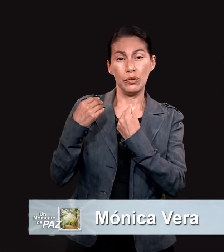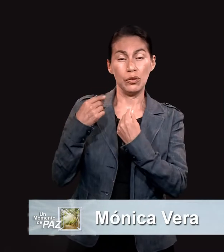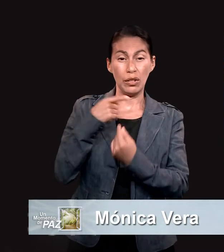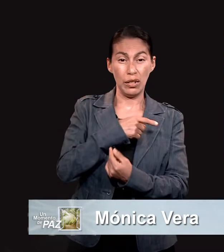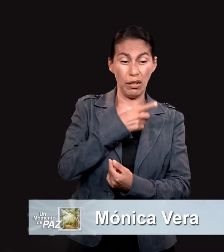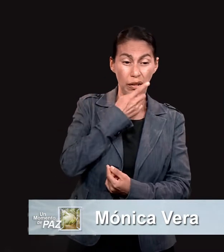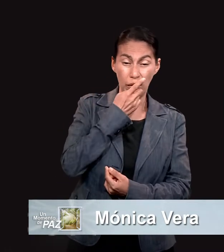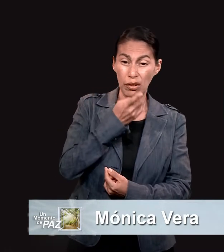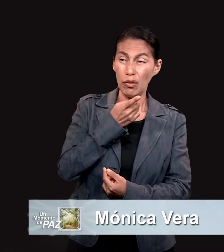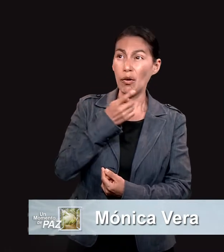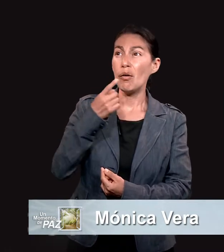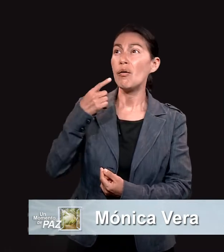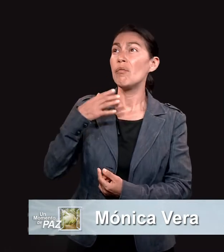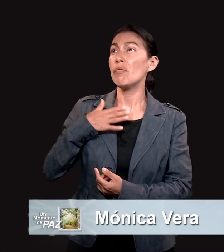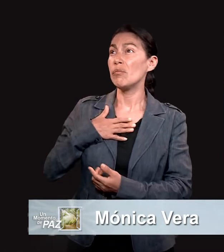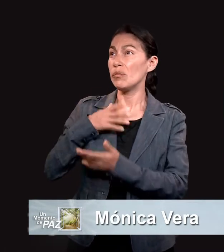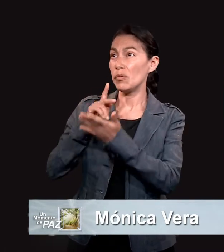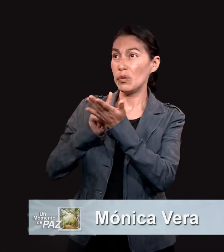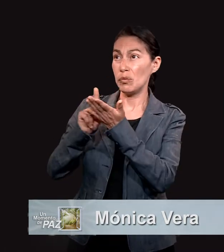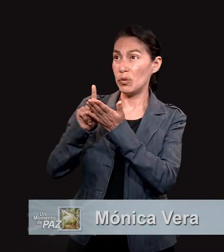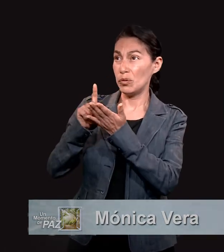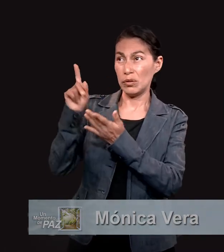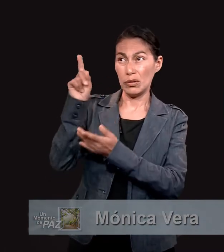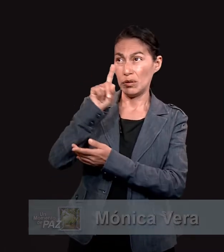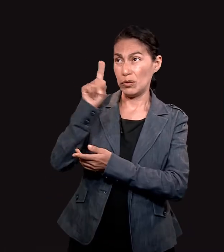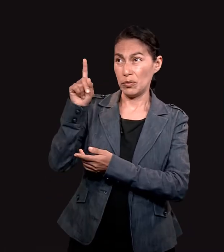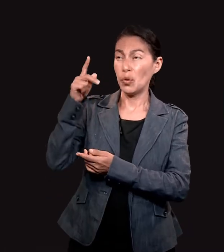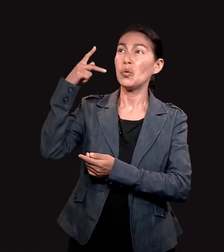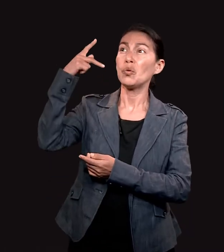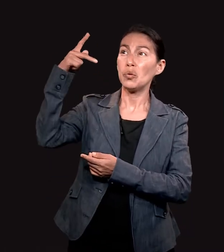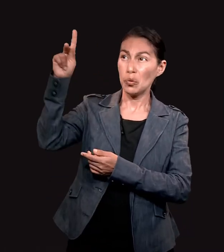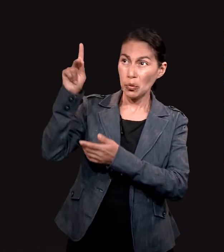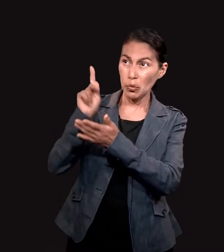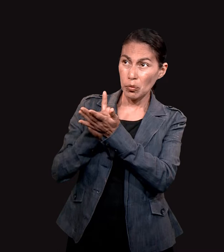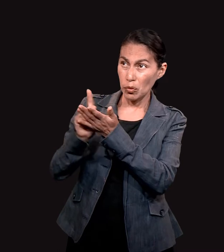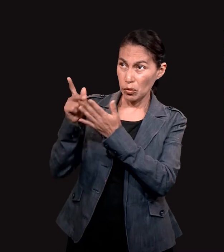«Mas no se haga mi voluntad, sino la tuya».